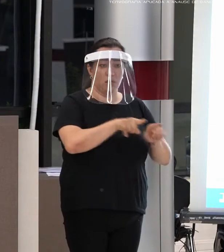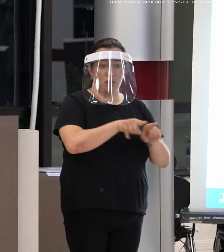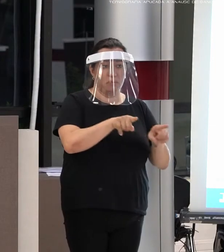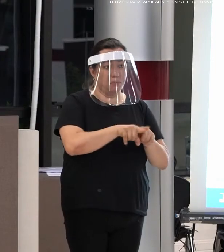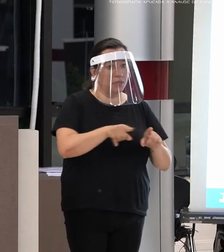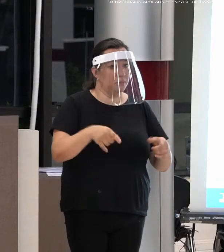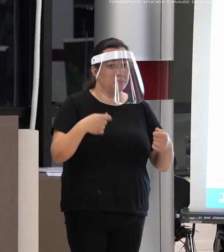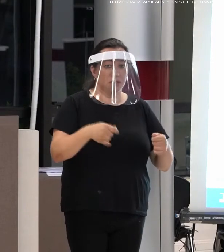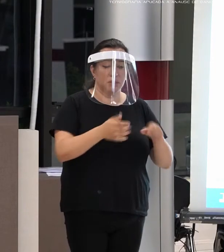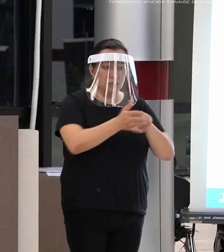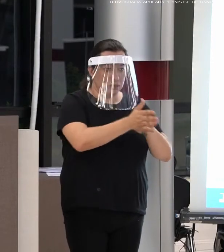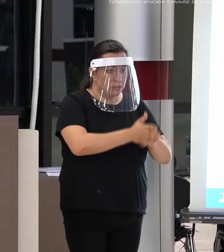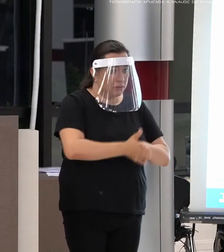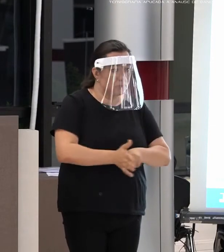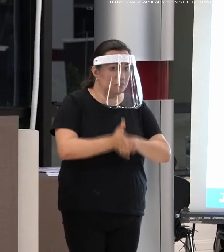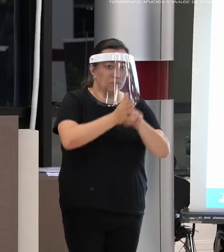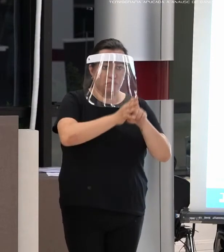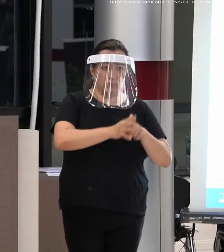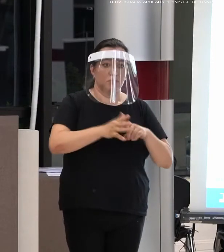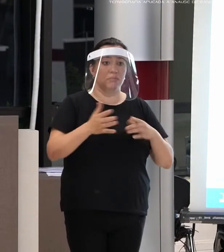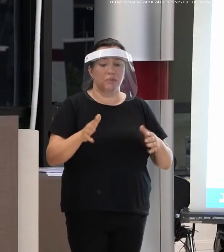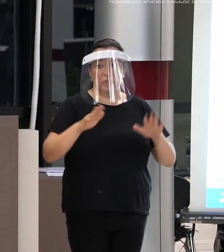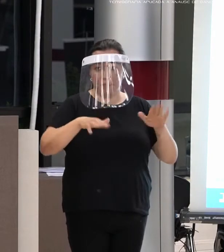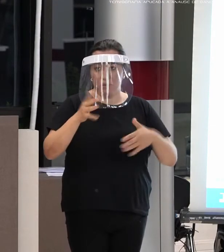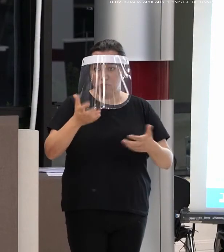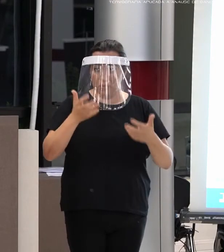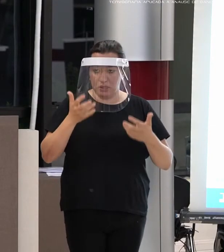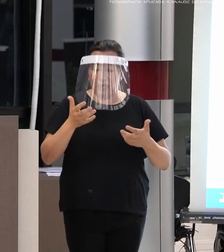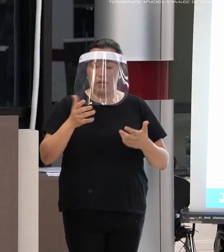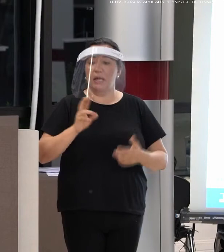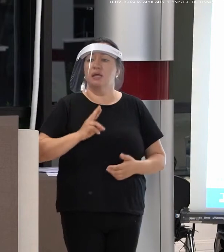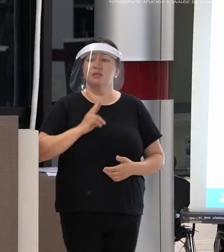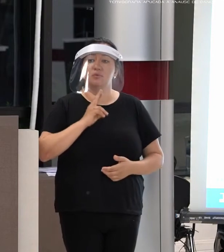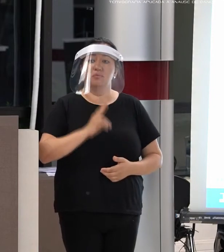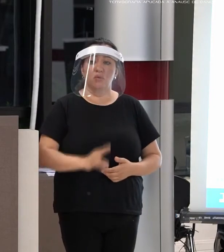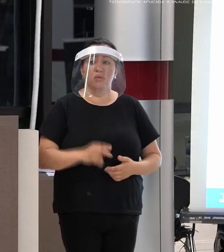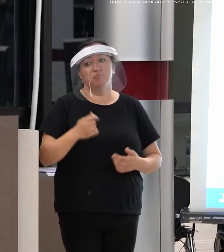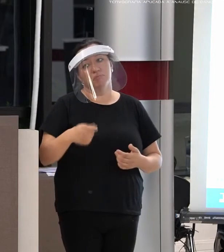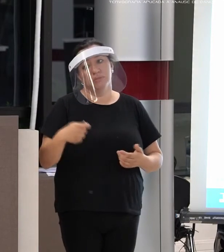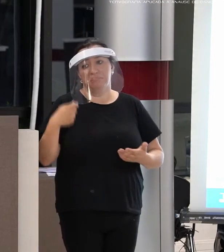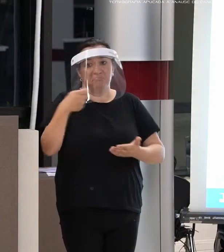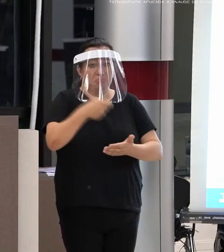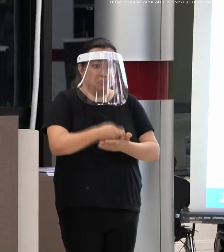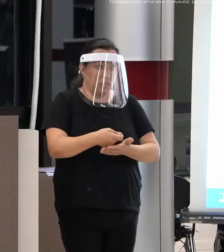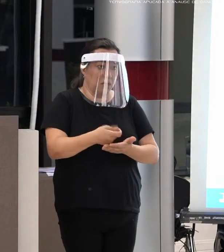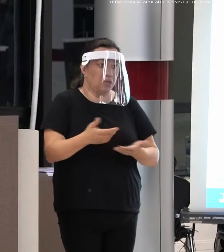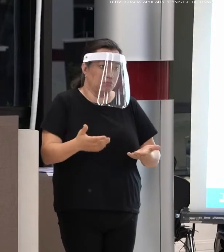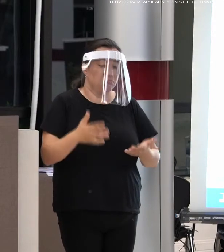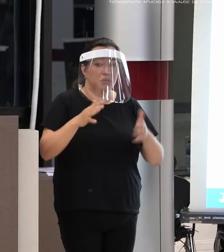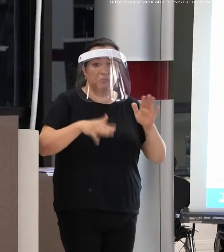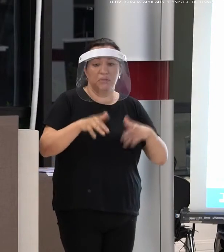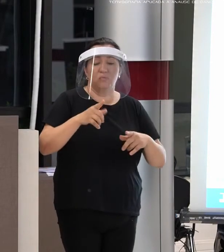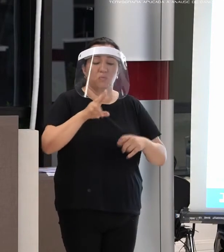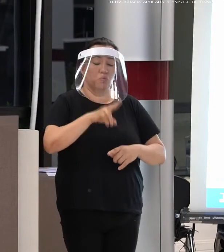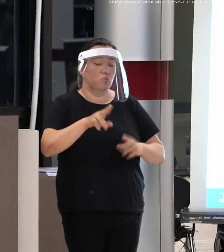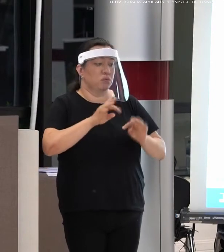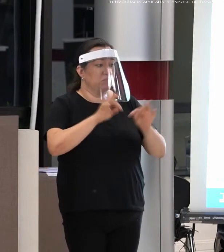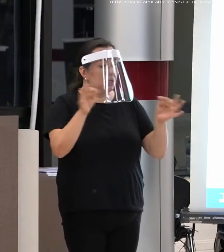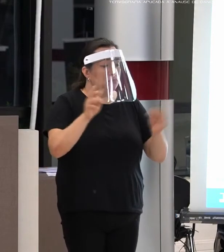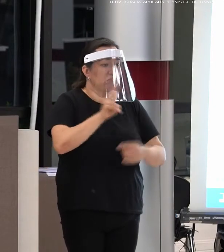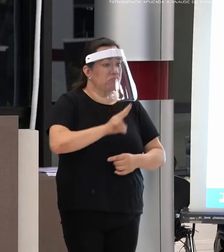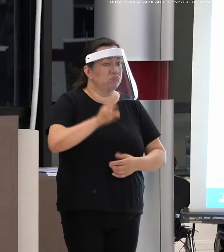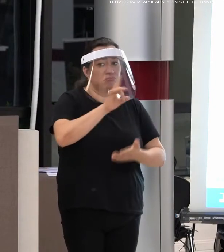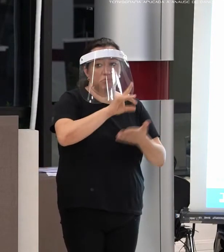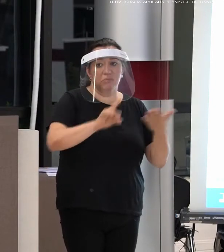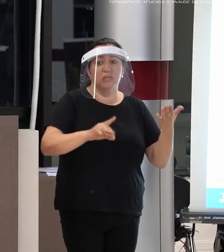você fazer investimento. Caso contrário, você usa técnicas, uma delas, enfim, vai